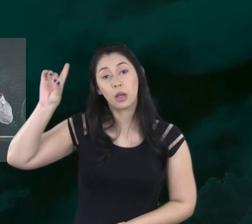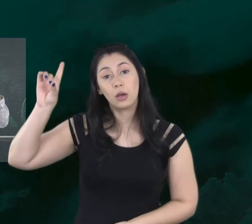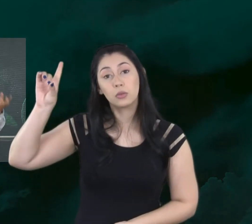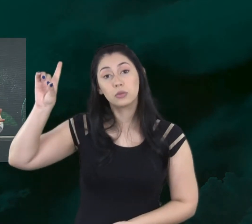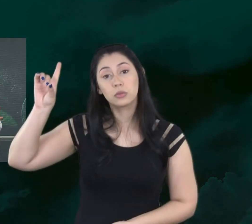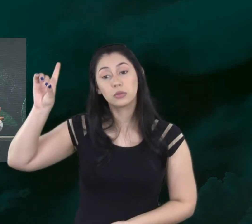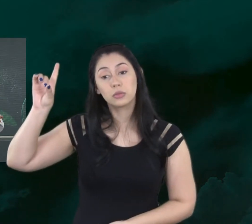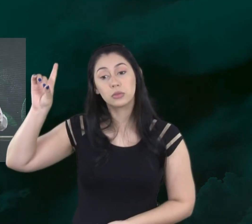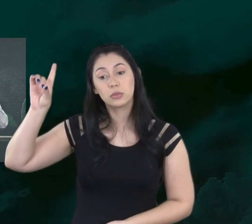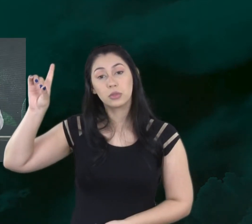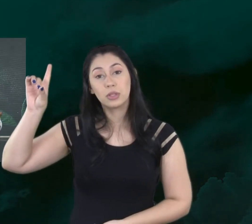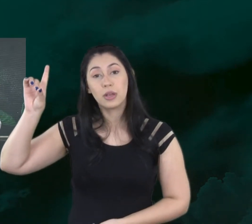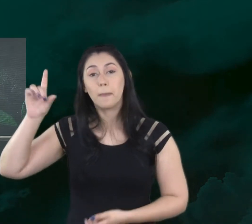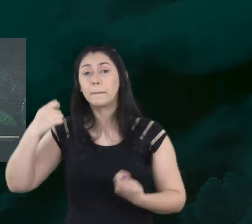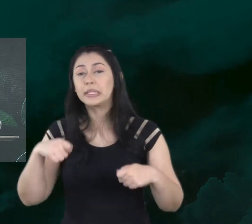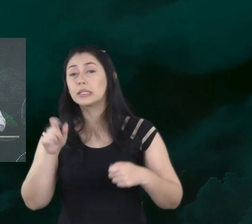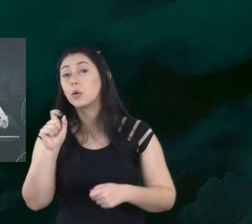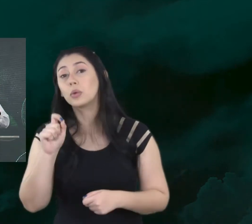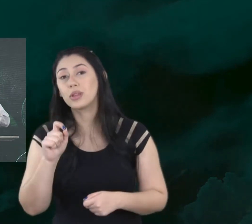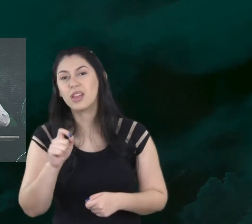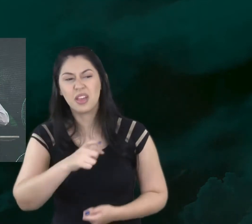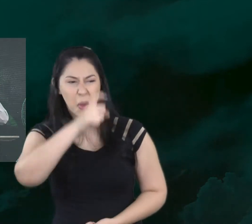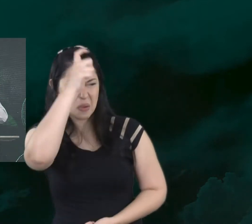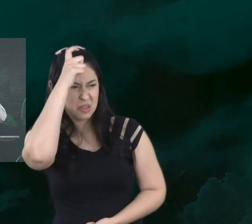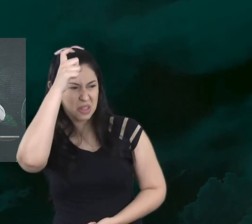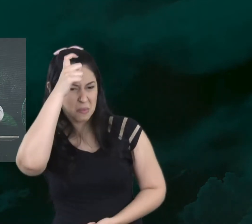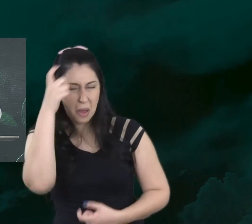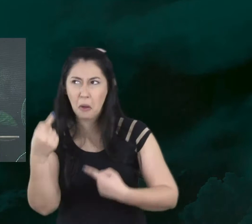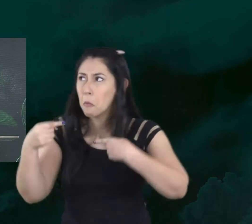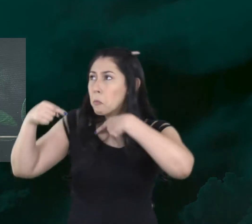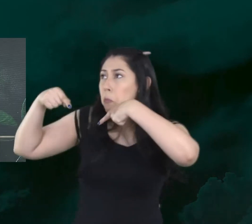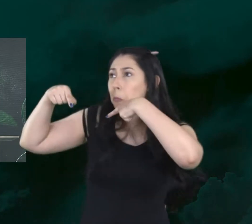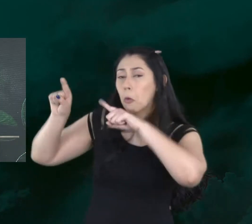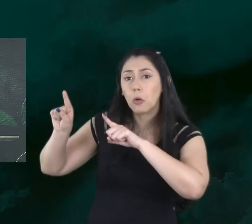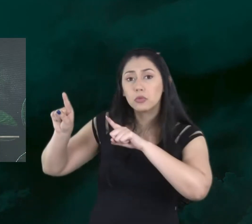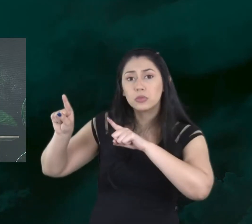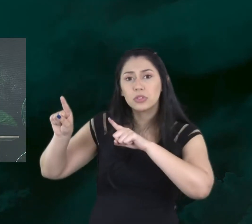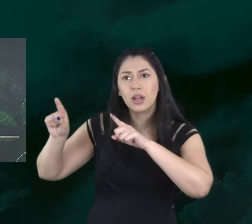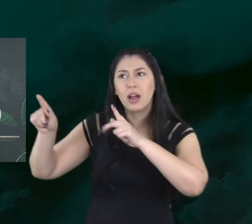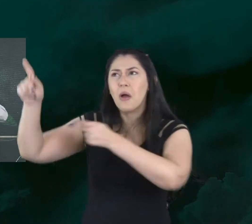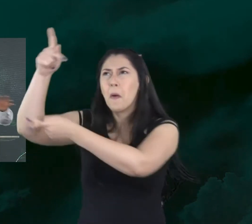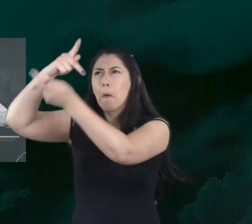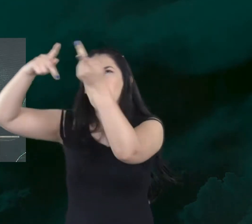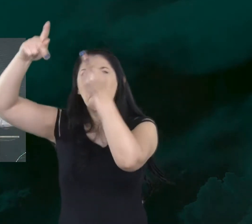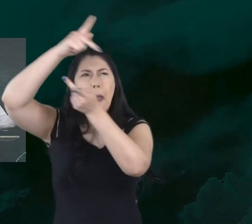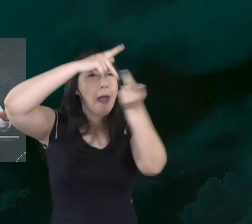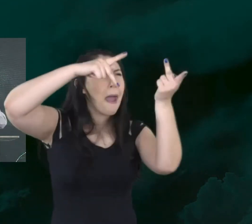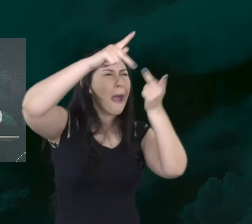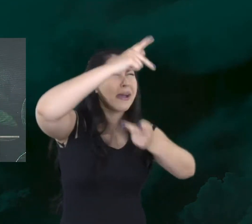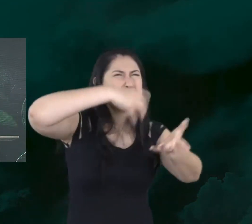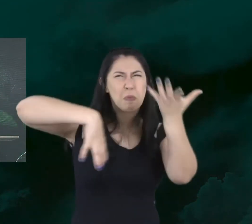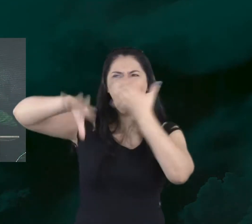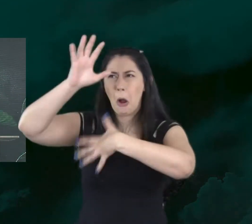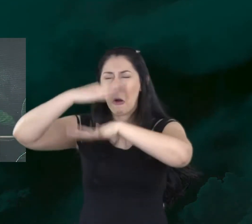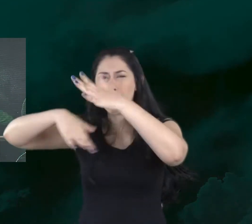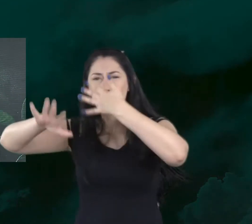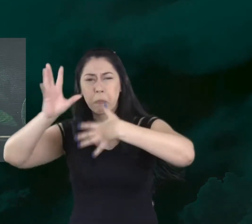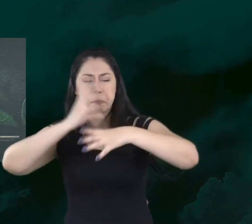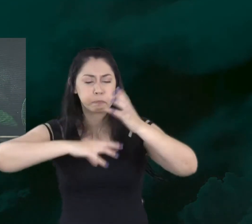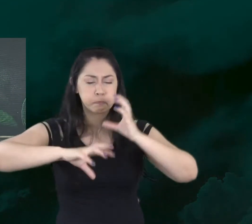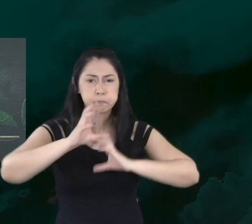a rebelião de Satanás, com a queda do homem, esse universo entrou em colapso, entrou,